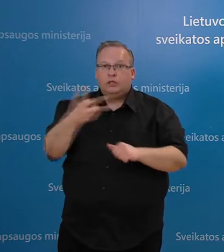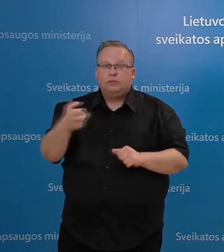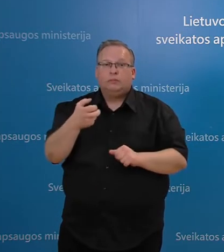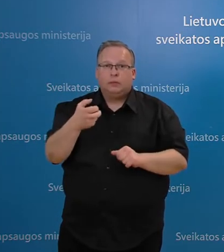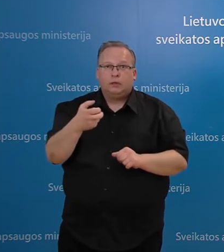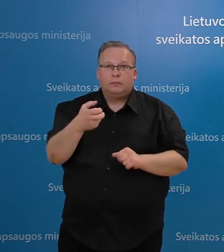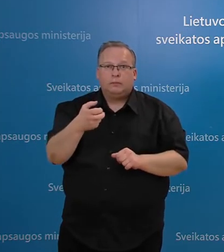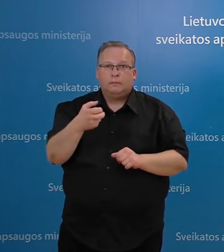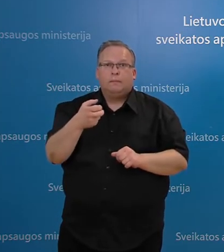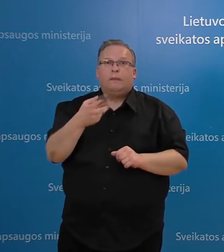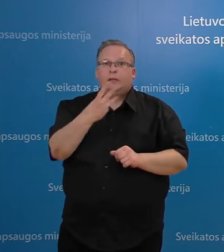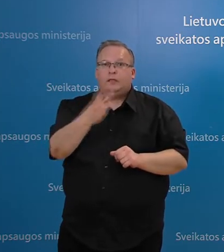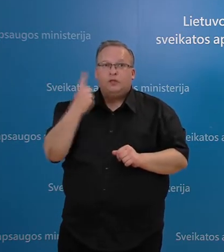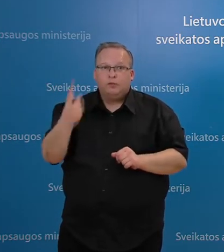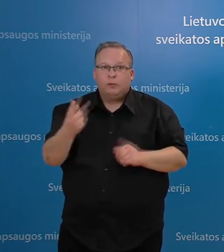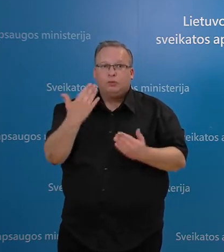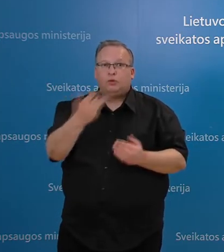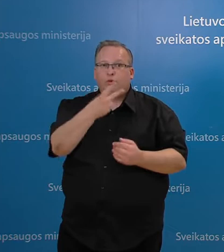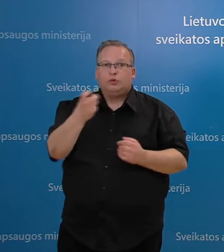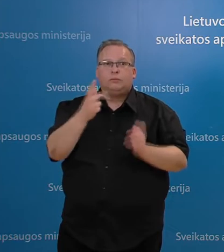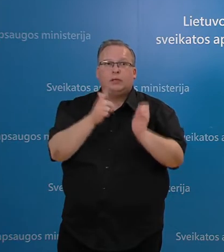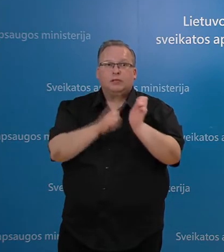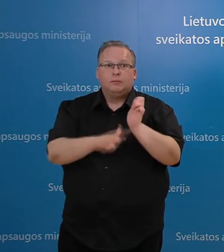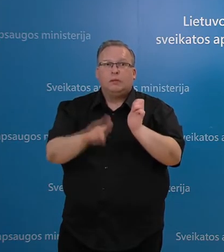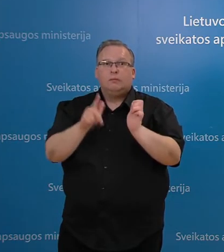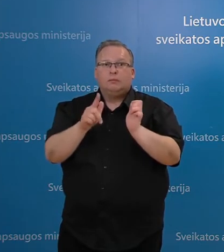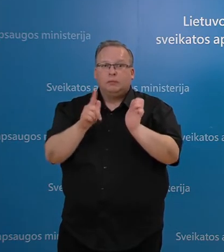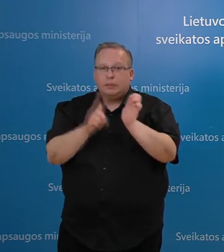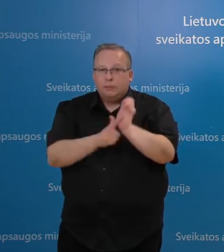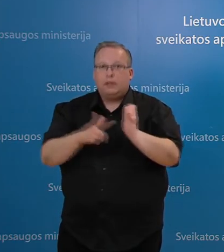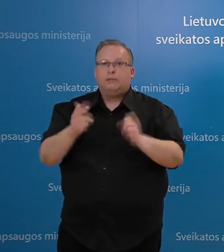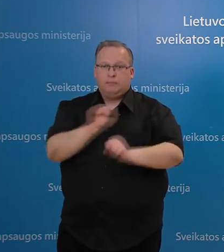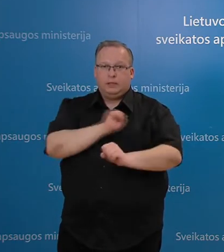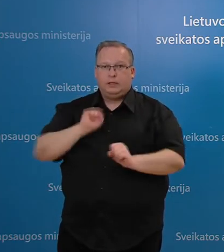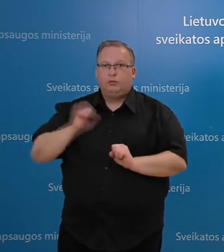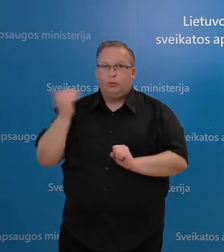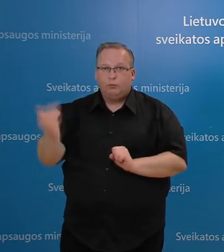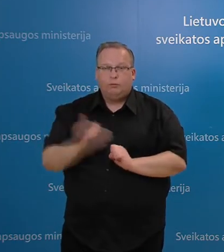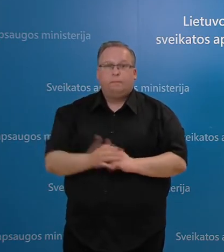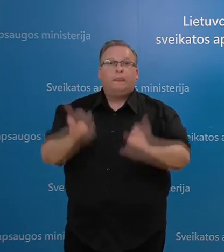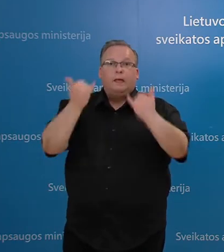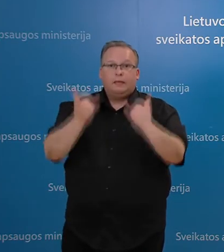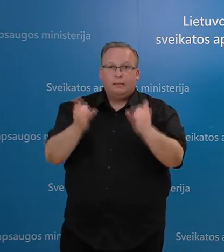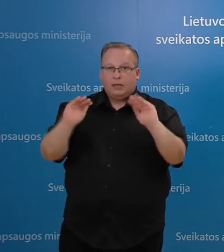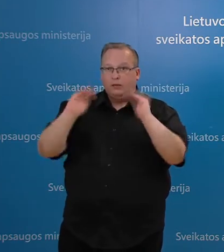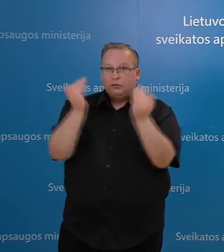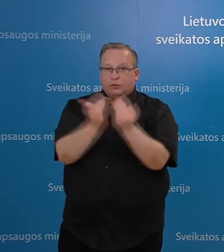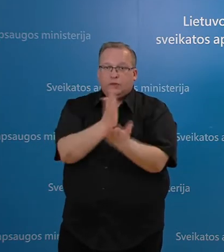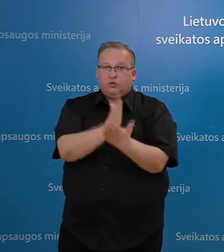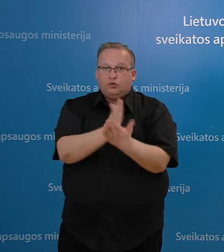1331 asmuo, iš jų 277 sveikatos priežiūros specialistai. Šiuo metu izoliacijoje